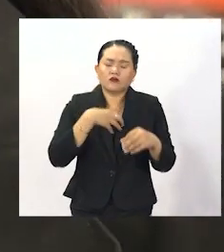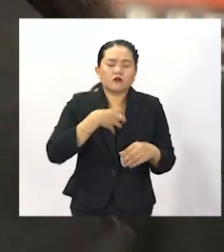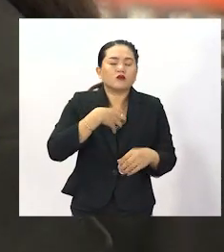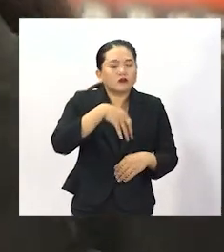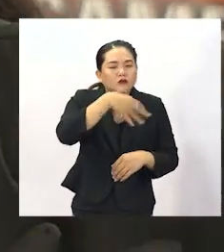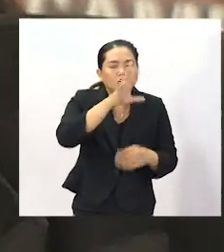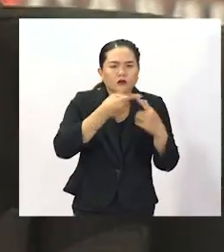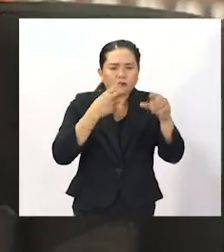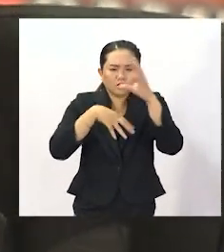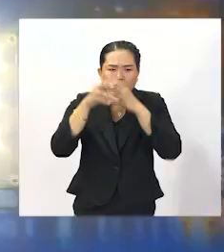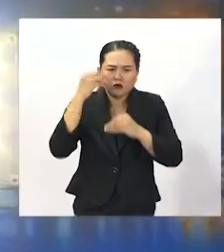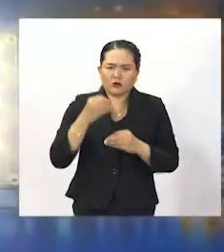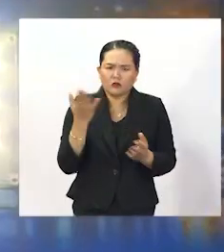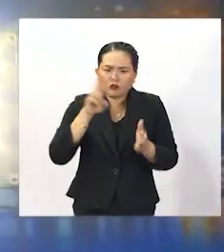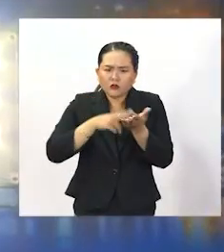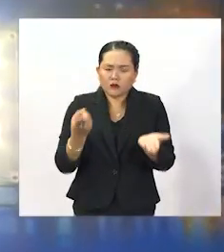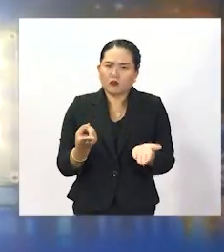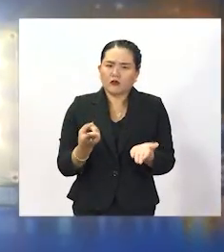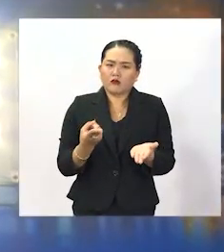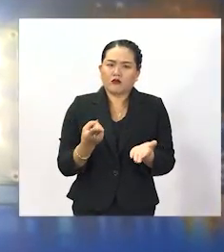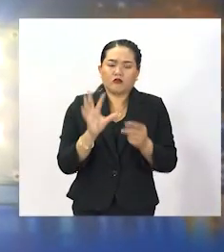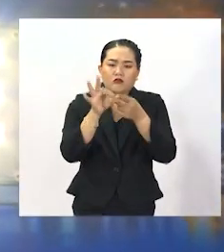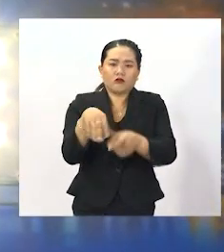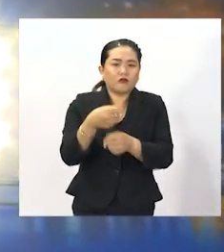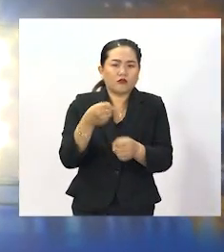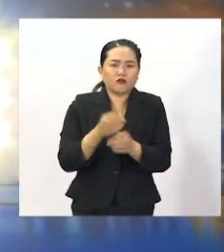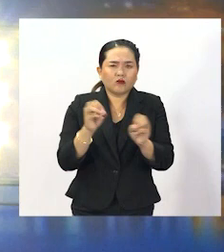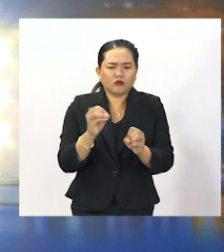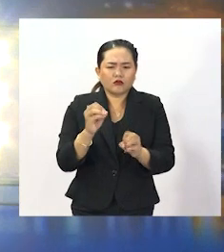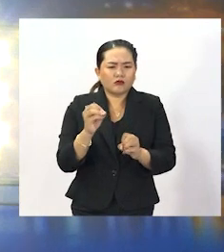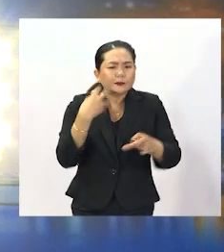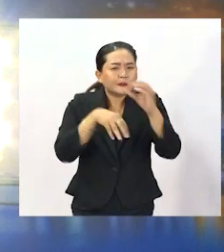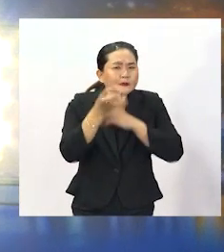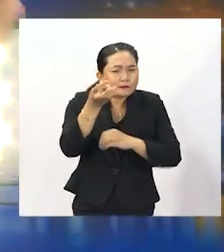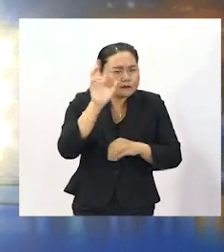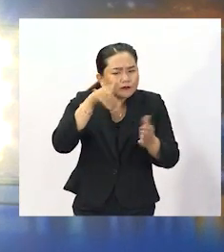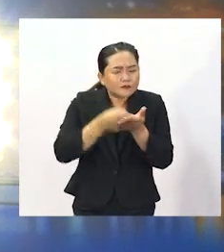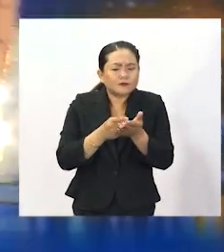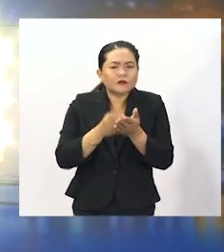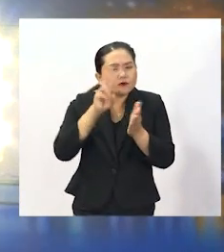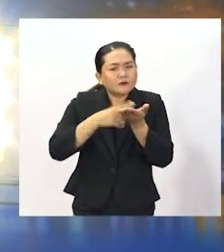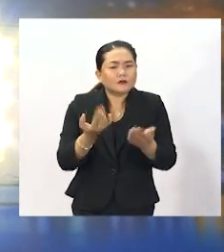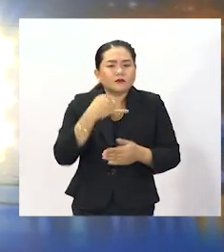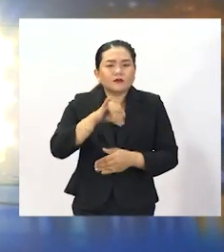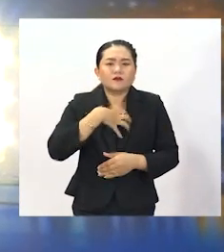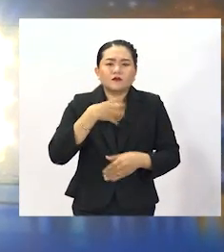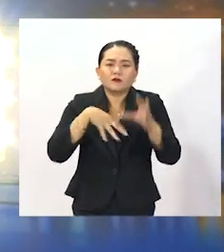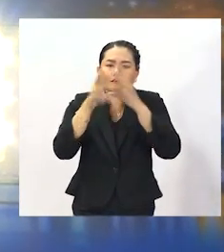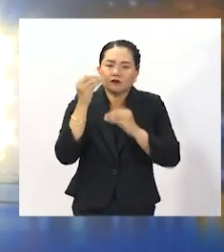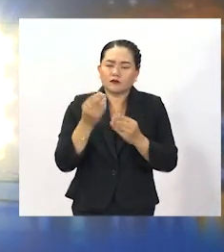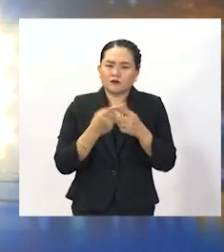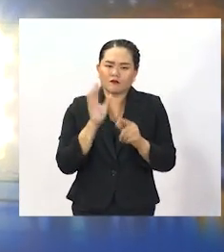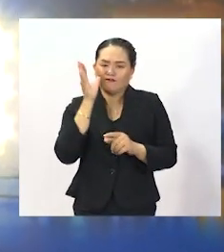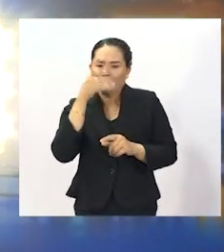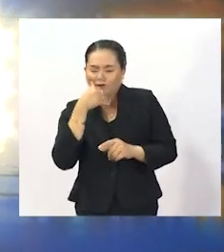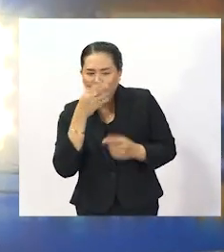ង់ទៅពេលរៀនយូរគាត់ថាដូចជាអត់សូវមានទីផ្សារអត់សូវមានគេរៀនហើយមិនកូនទៅរៀនអញ្ចឹងទៅពេលអញ្ចឹងទៅជា ដូចជាខ្មាស់អៀនប៉ុន្តែ